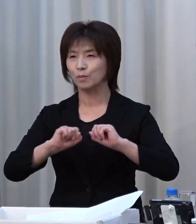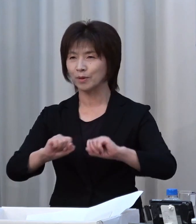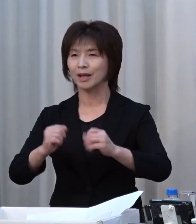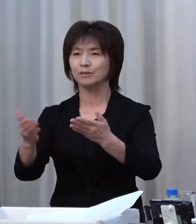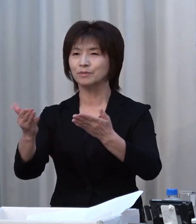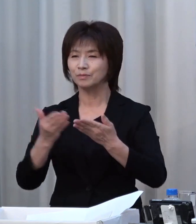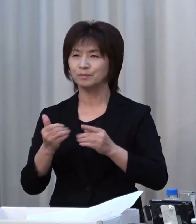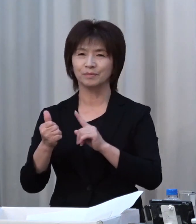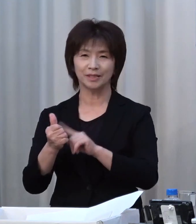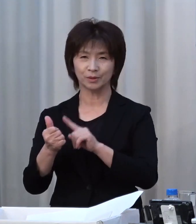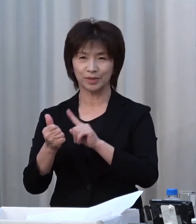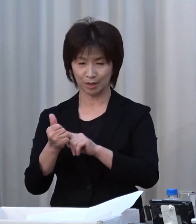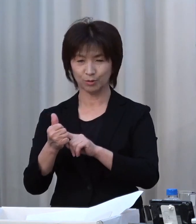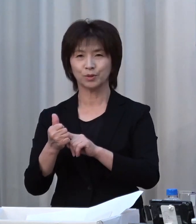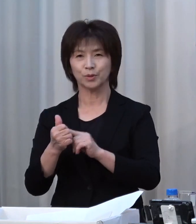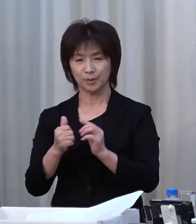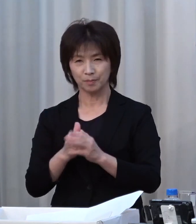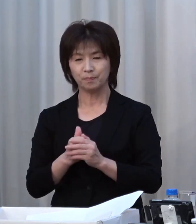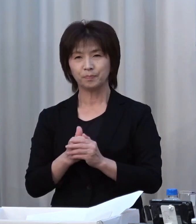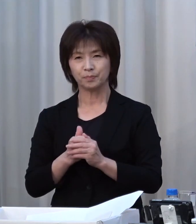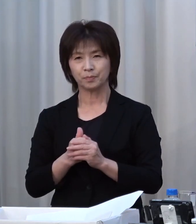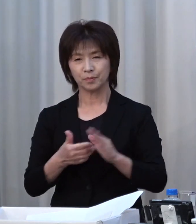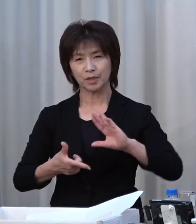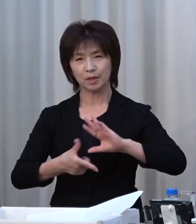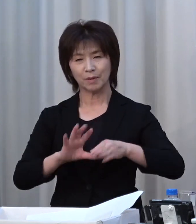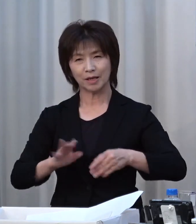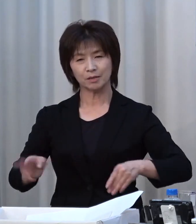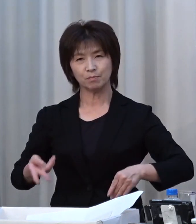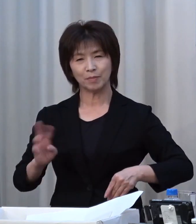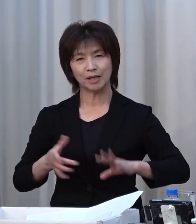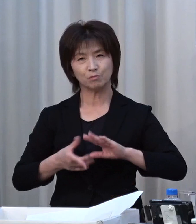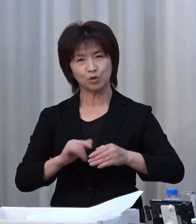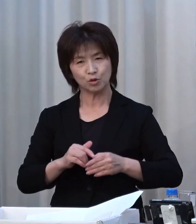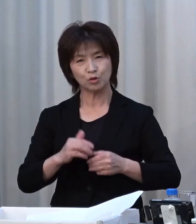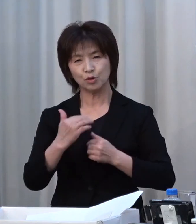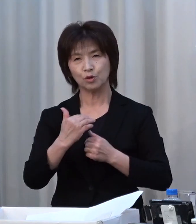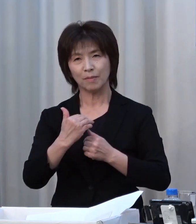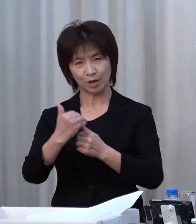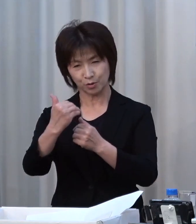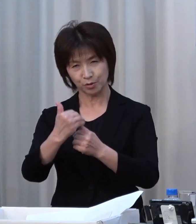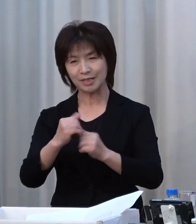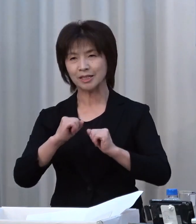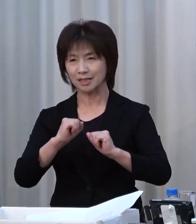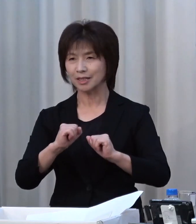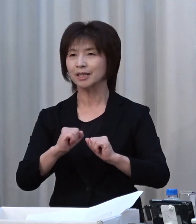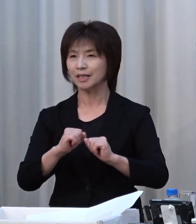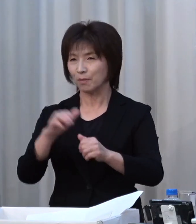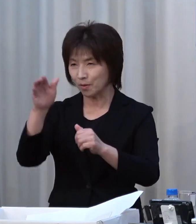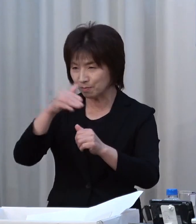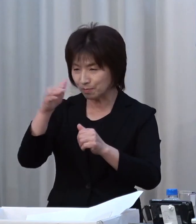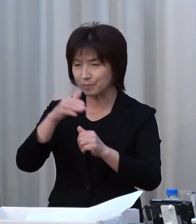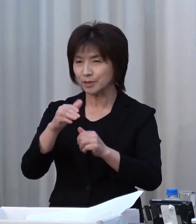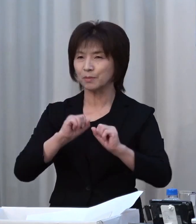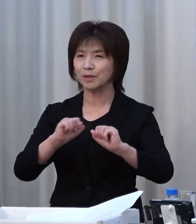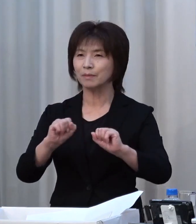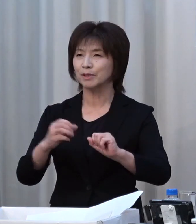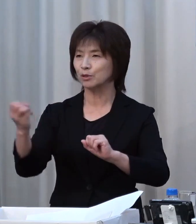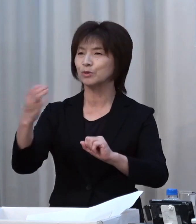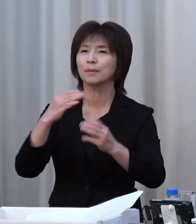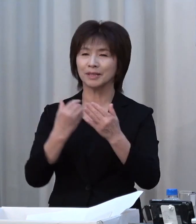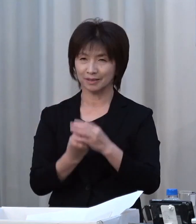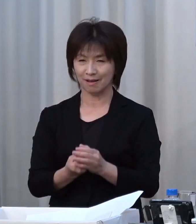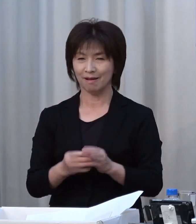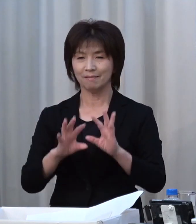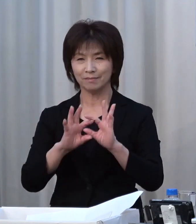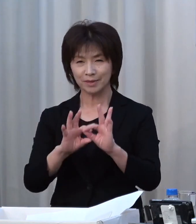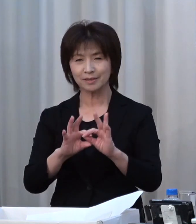らいます。そのオリパラ誘致っていうのもね、頑張っているということを私に言ってました。だから